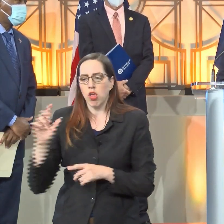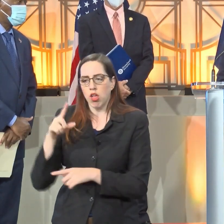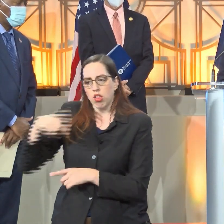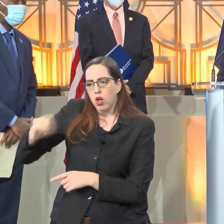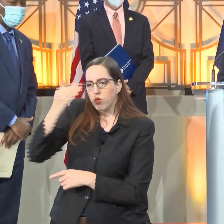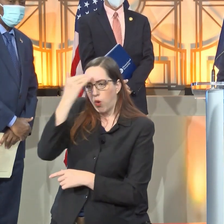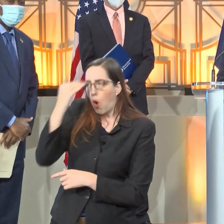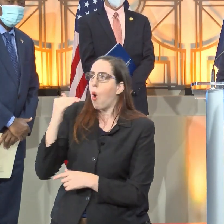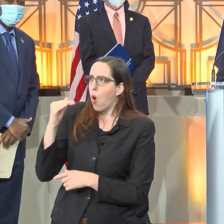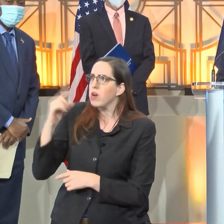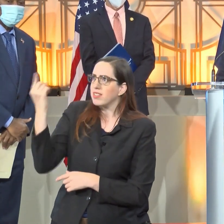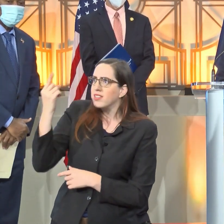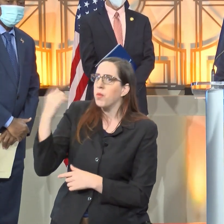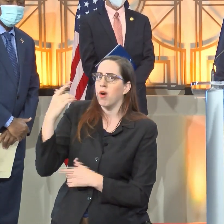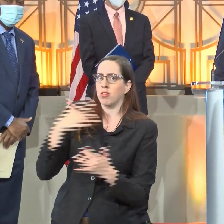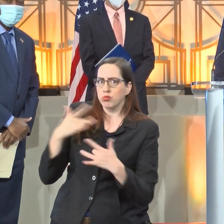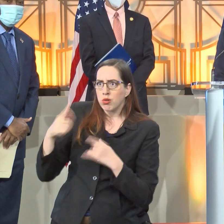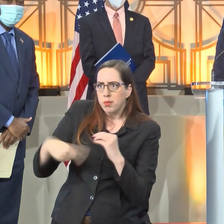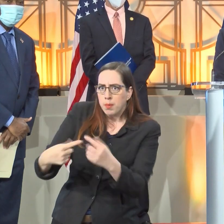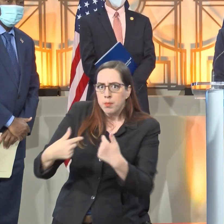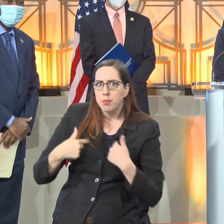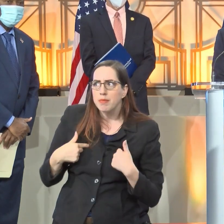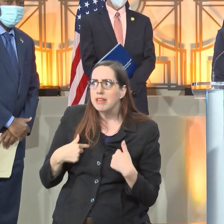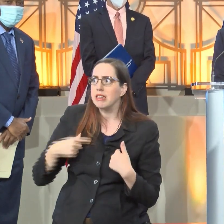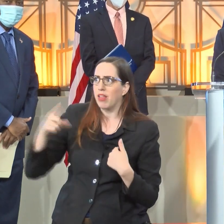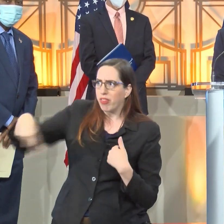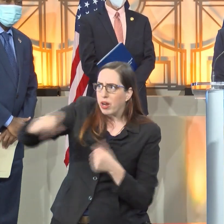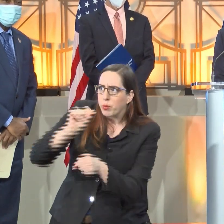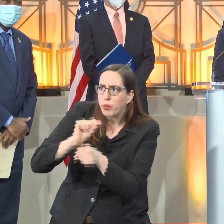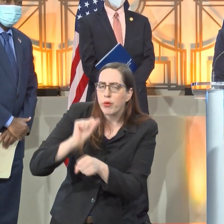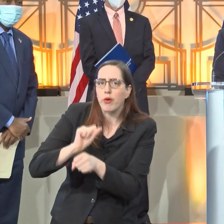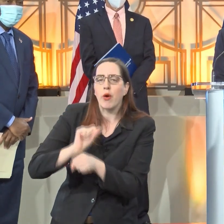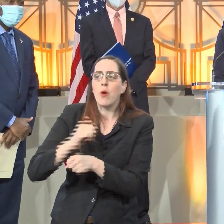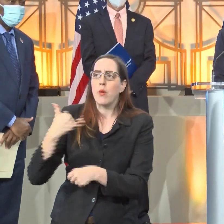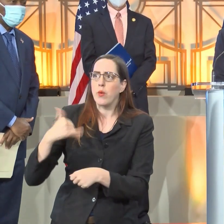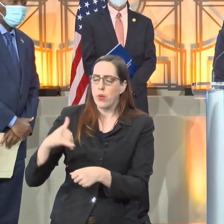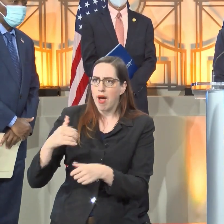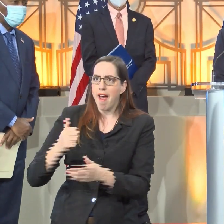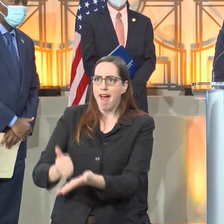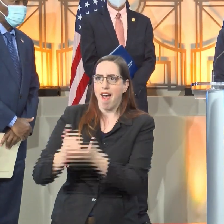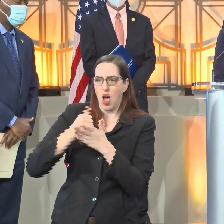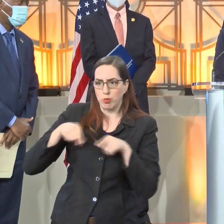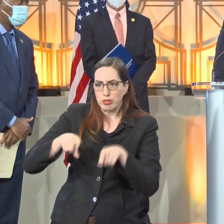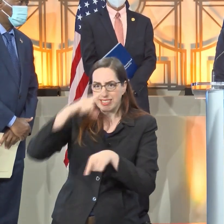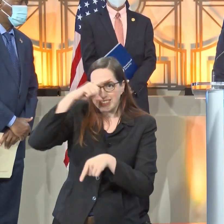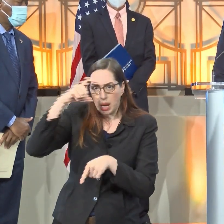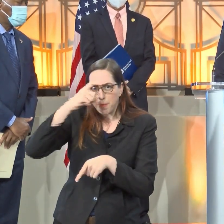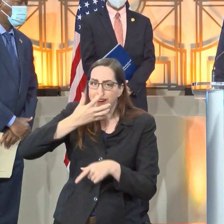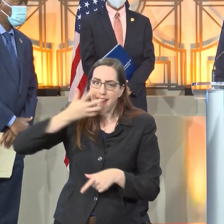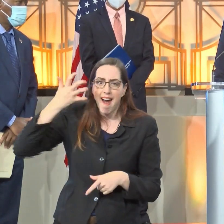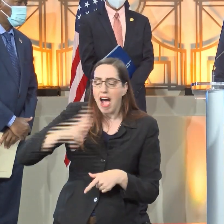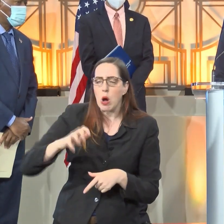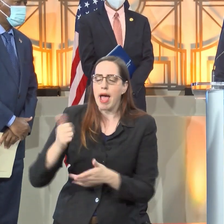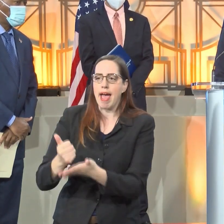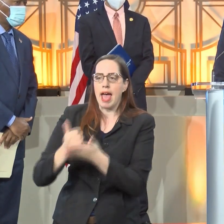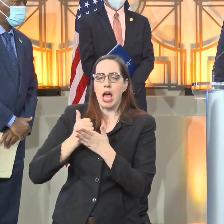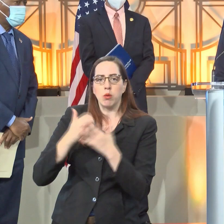who are concerned about them and are working hard to make the summer months as comfortable as